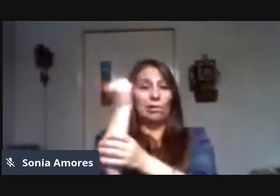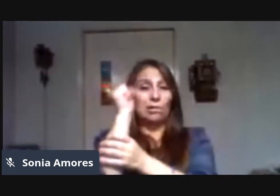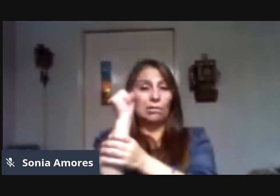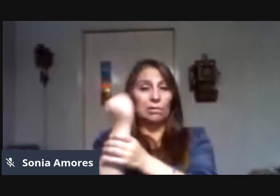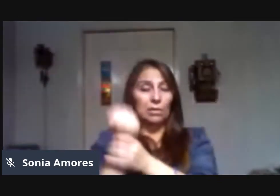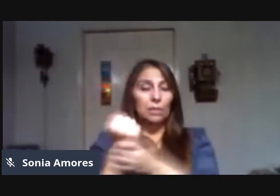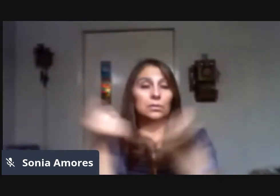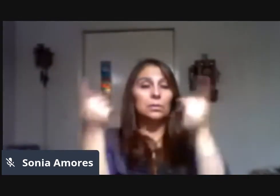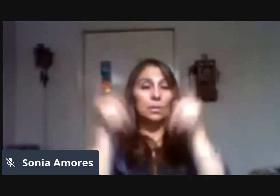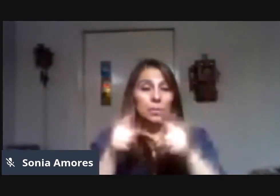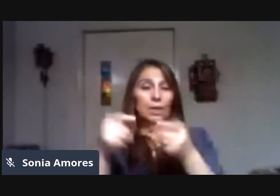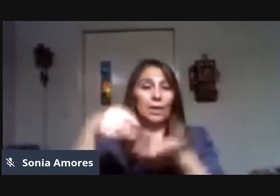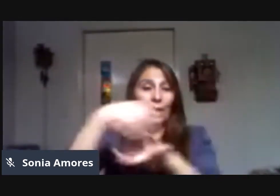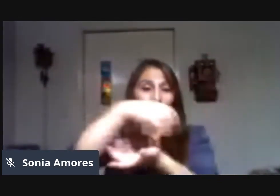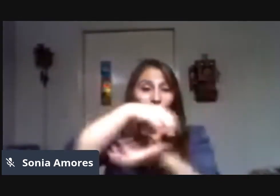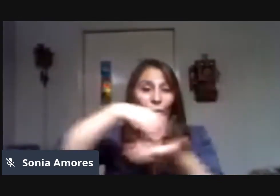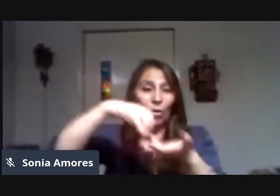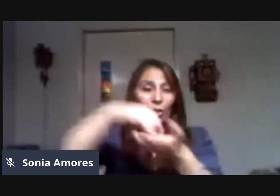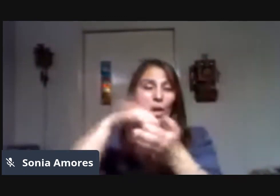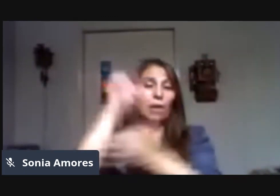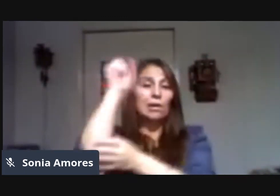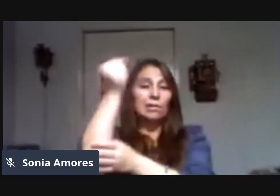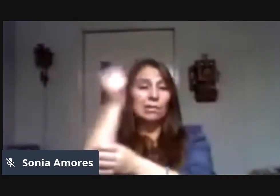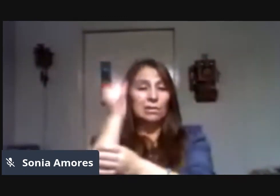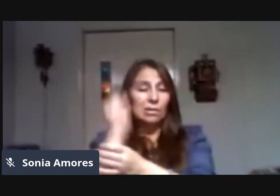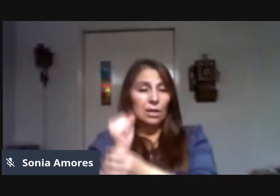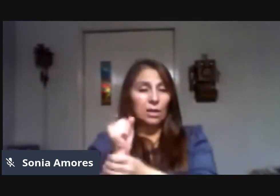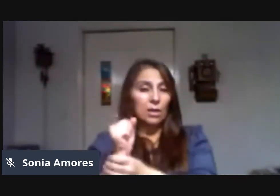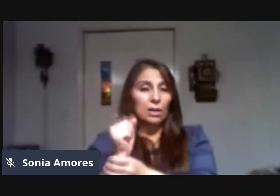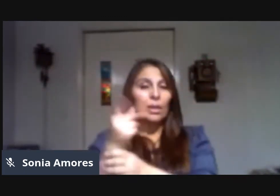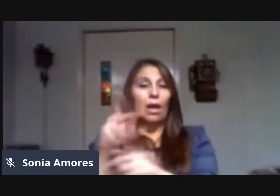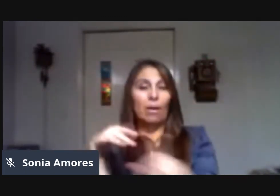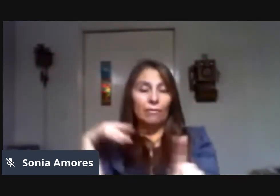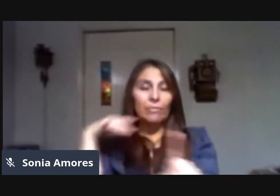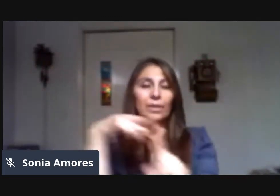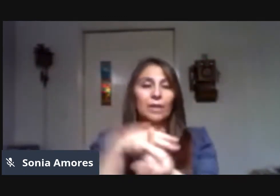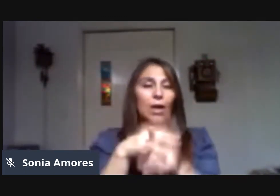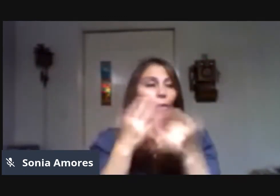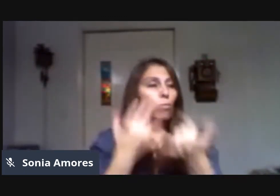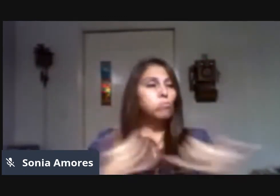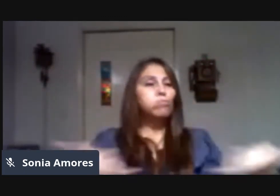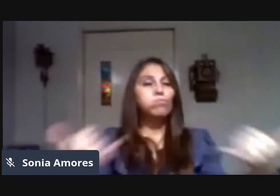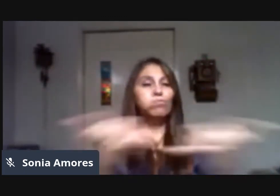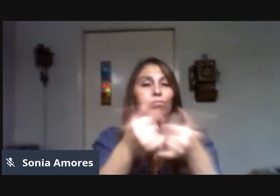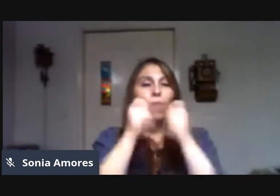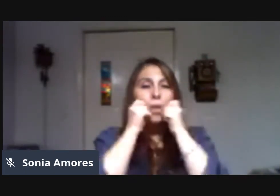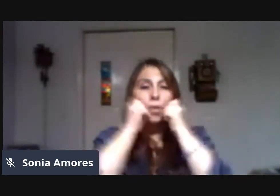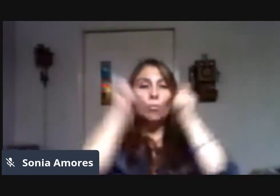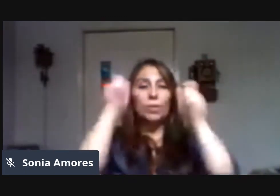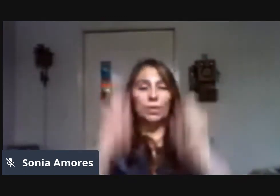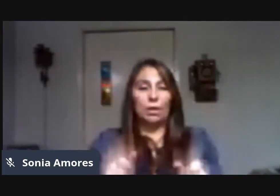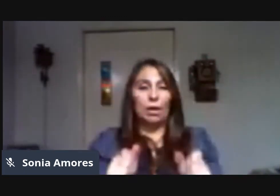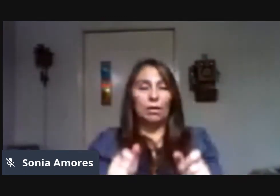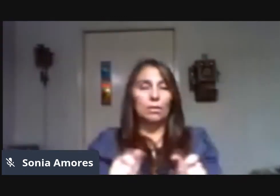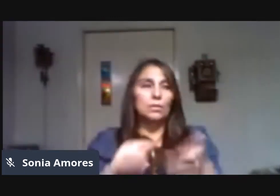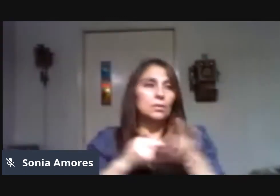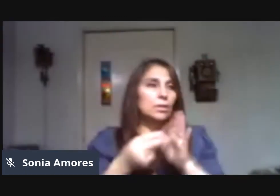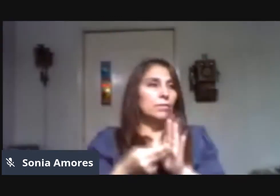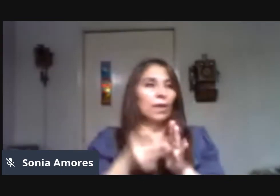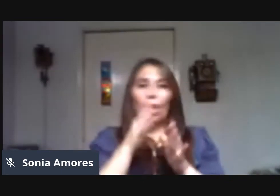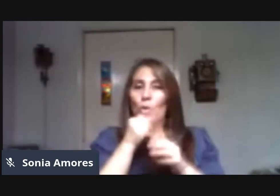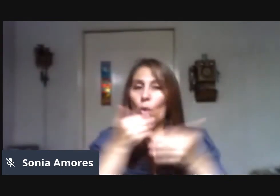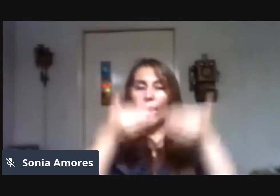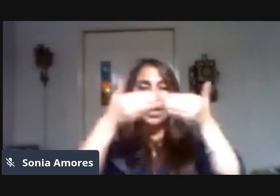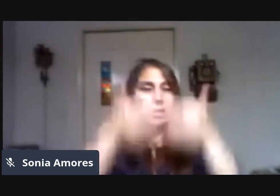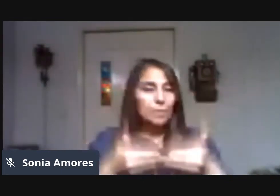Que han socavado la existencia de la humanidad. Eso quiere decir que no hay límites frente a la